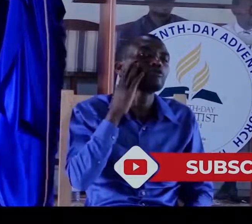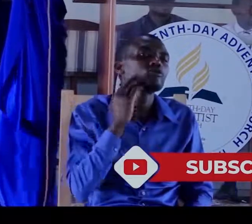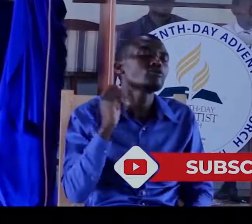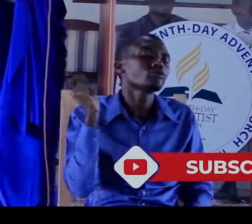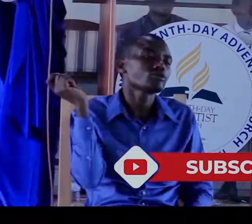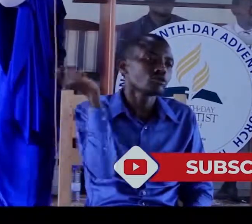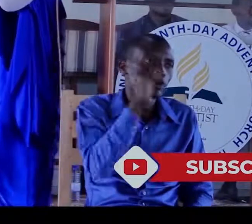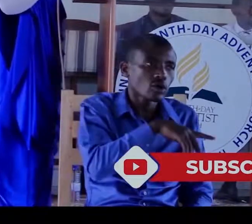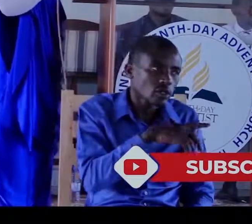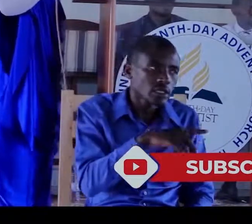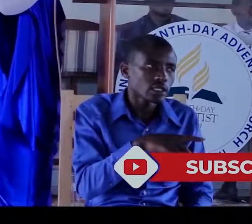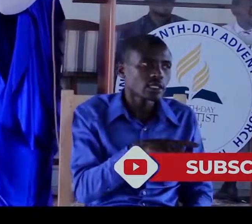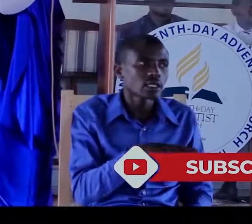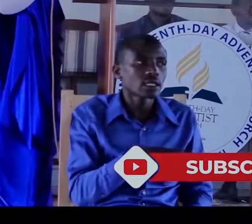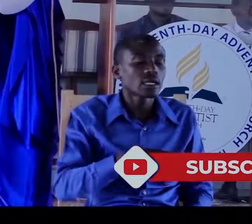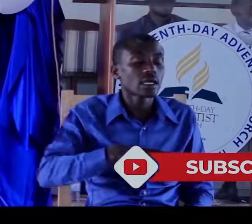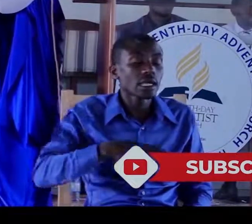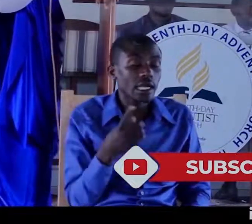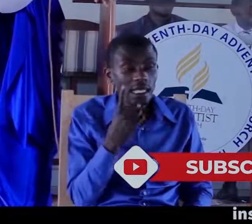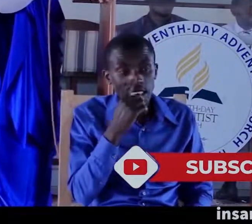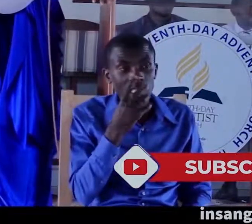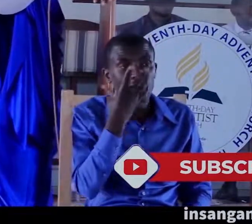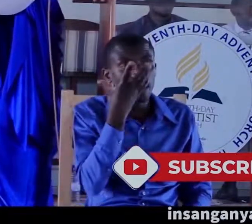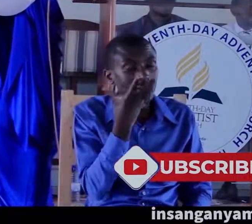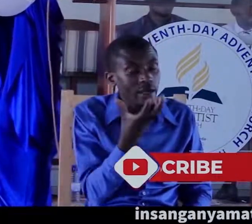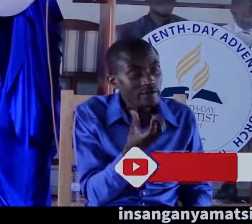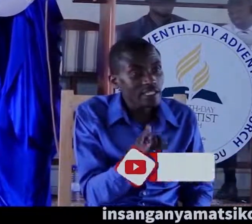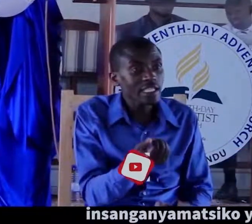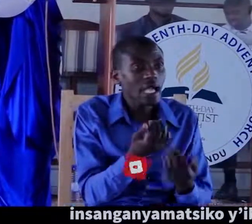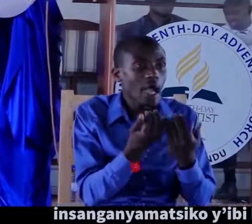ikibazo mbaza bazajya he